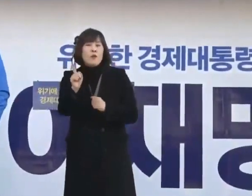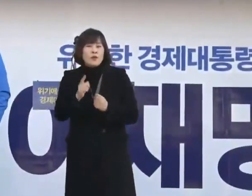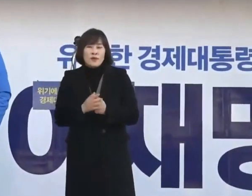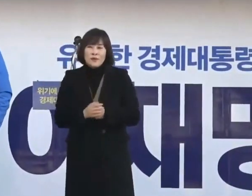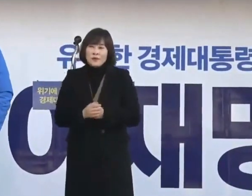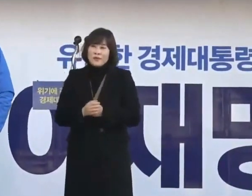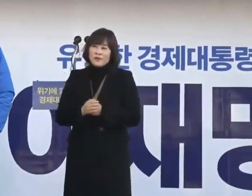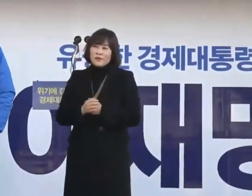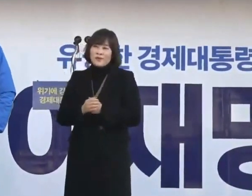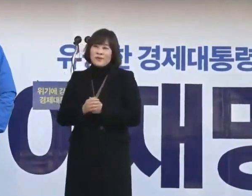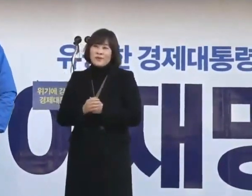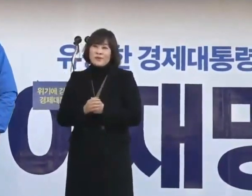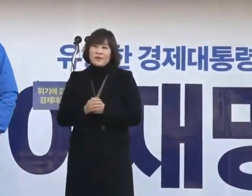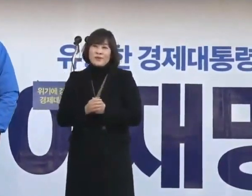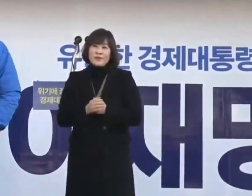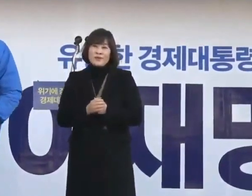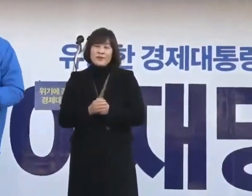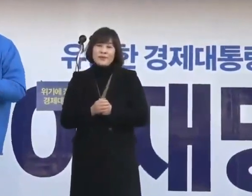여러분,